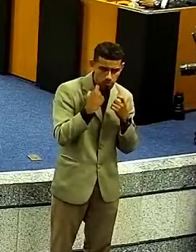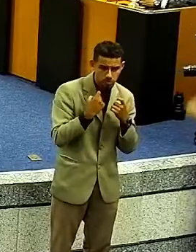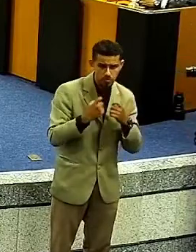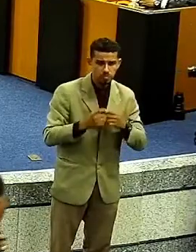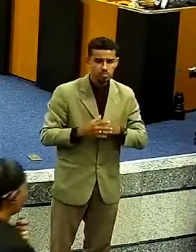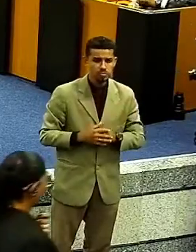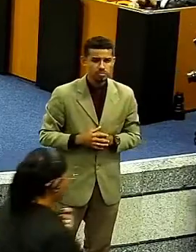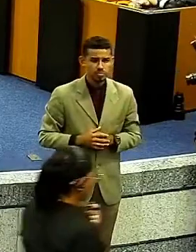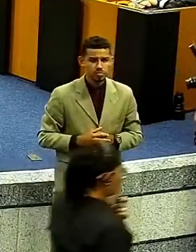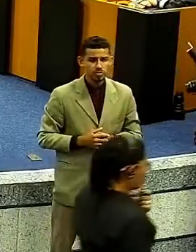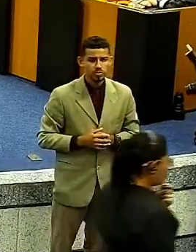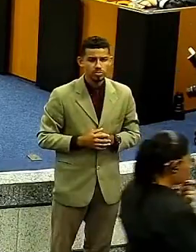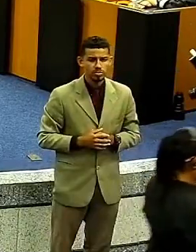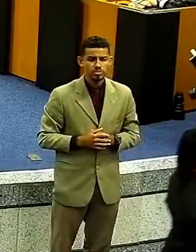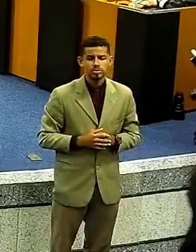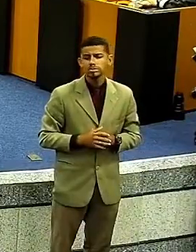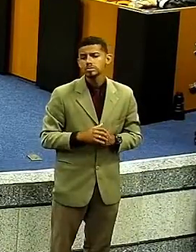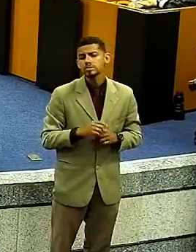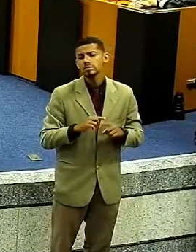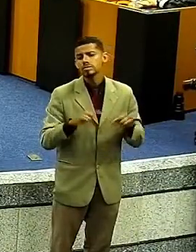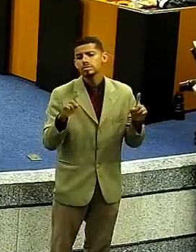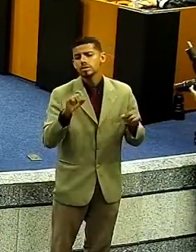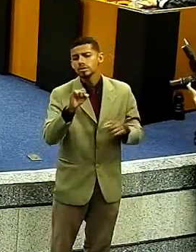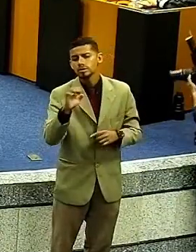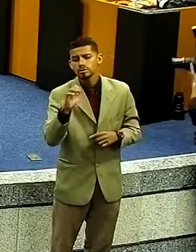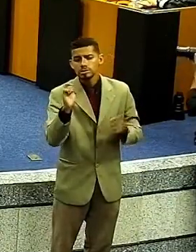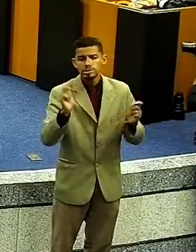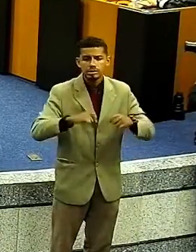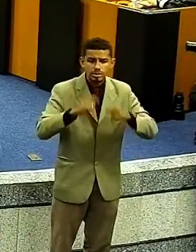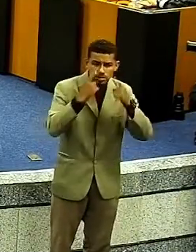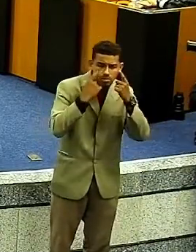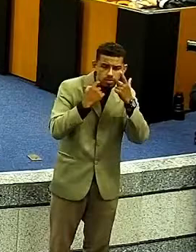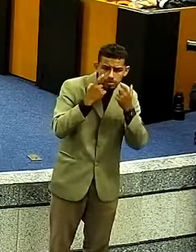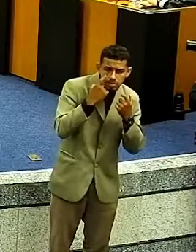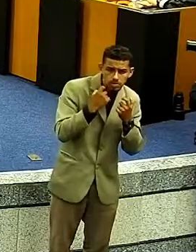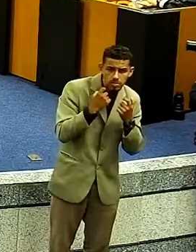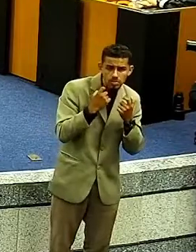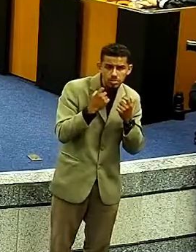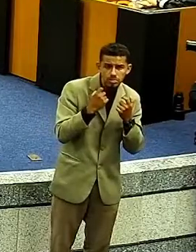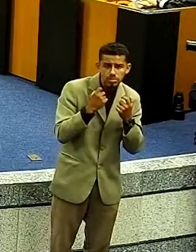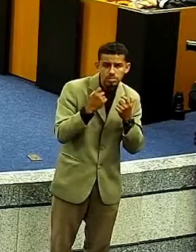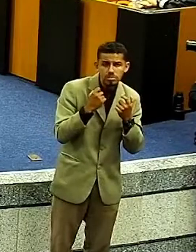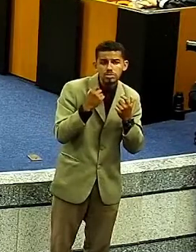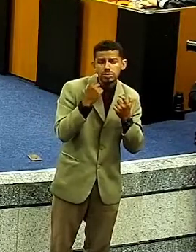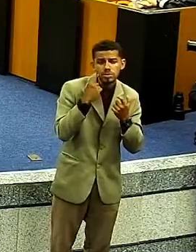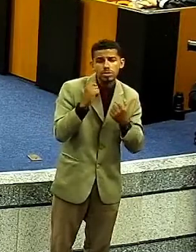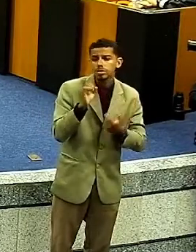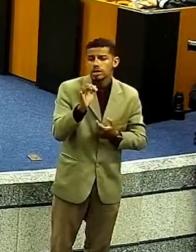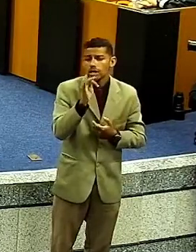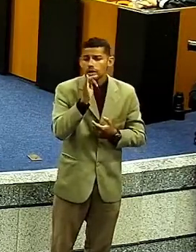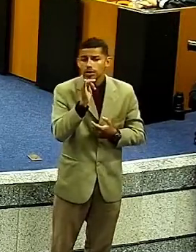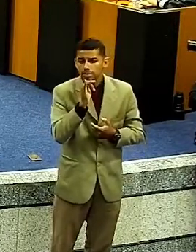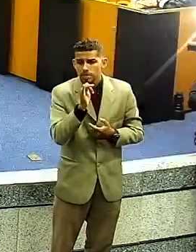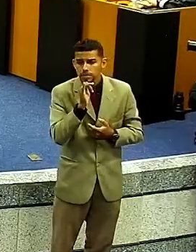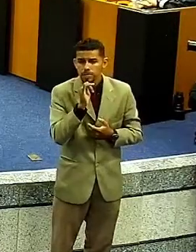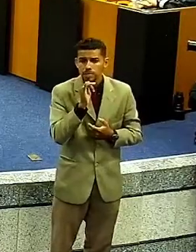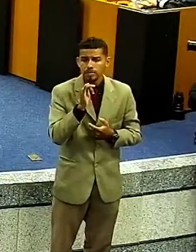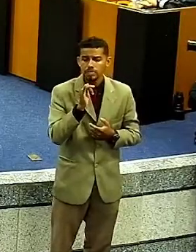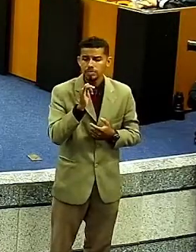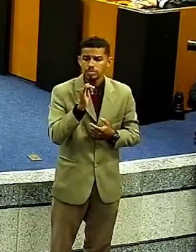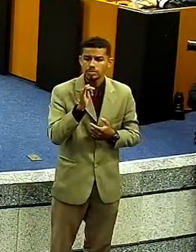choro mas se tivesse que chorar eu choraria apenas e tão